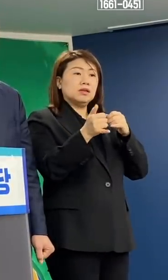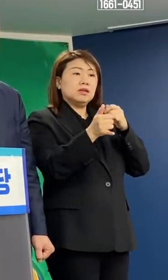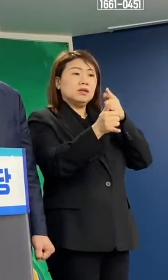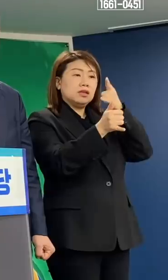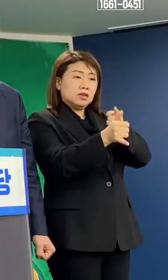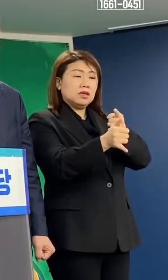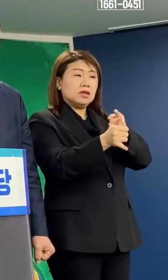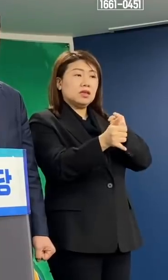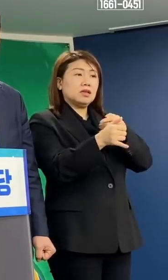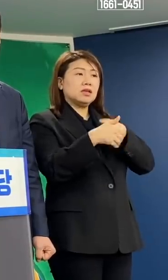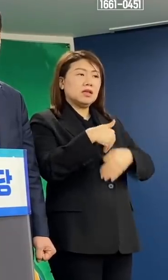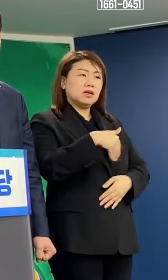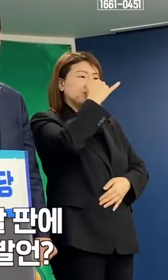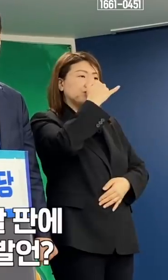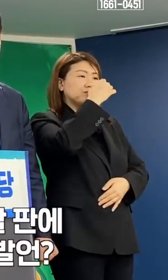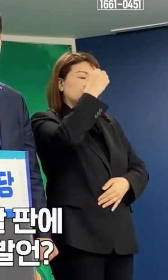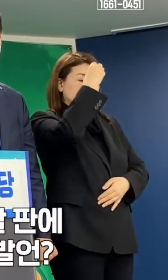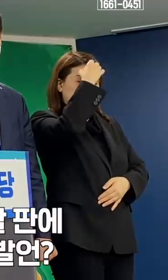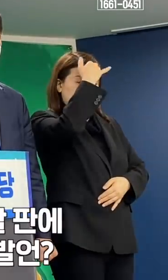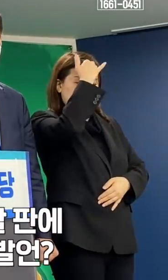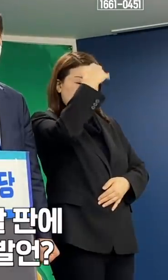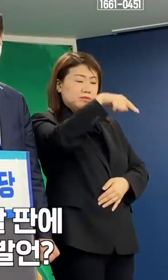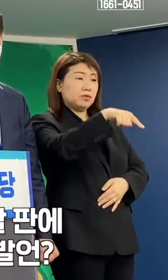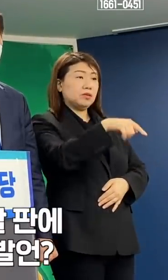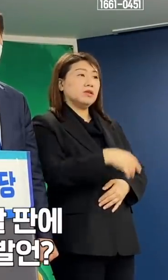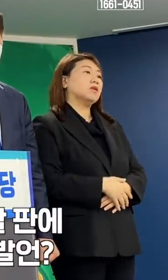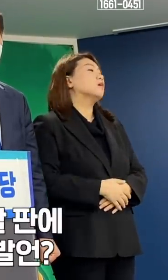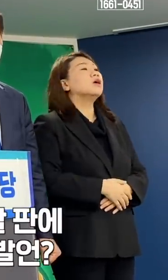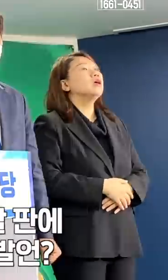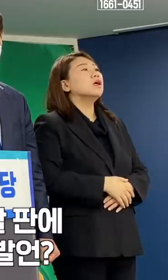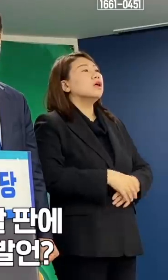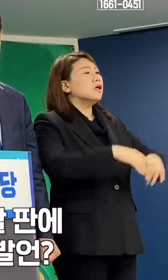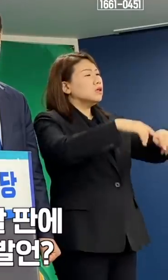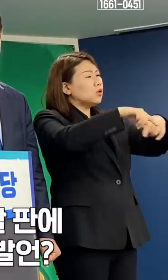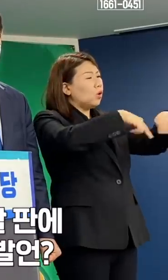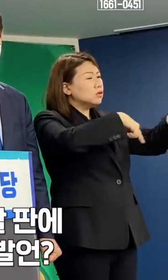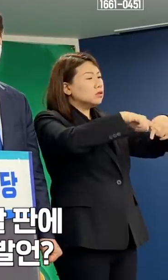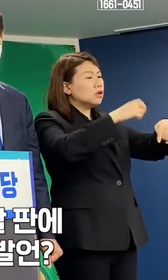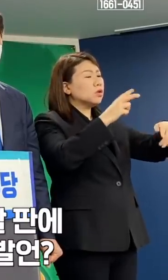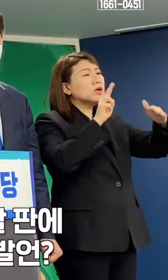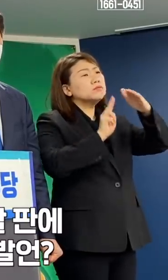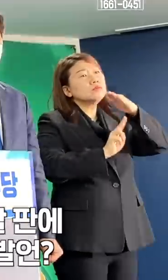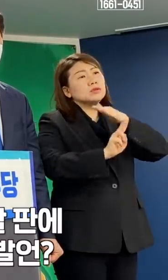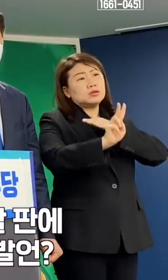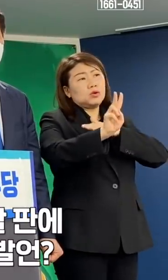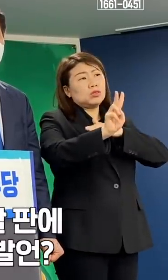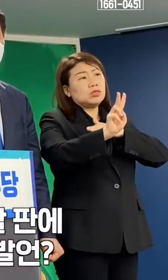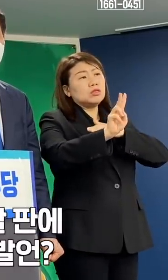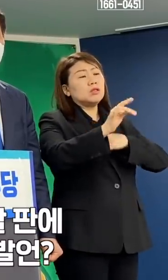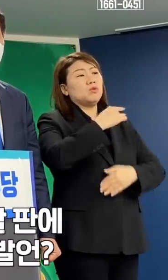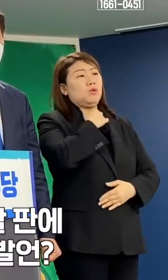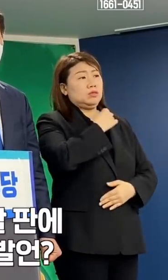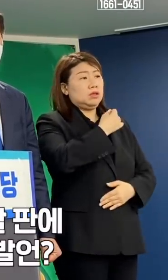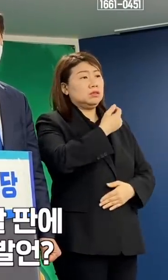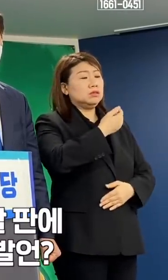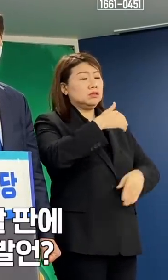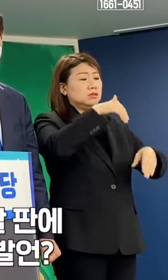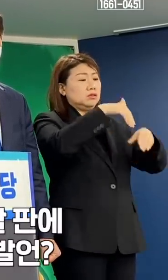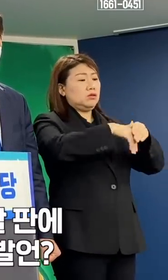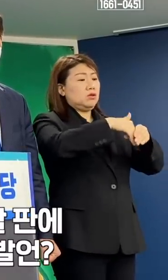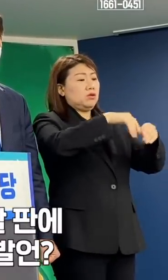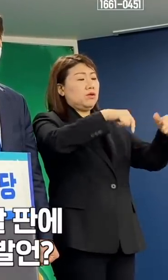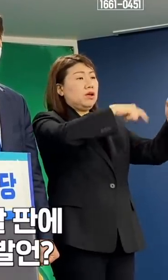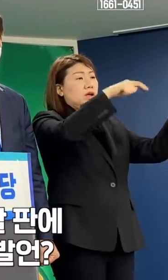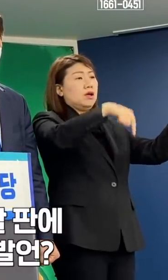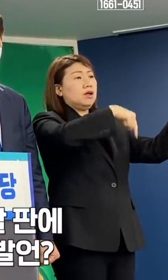배은망덕한 발언으로까지 여겨집니다. 정책과 비전으로 경쟁해야 될 이 대선 선거판에서